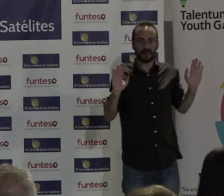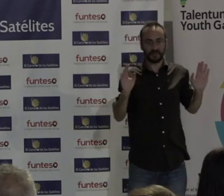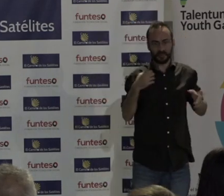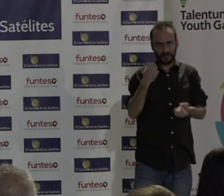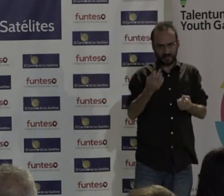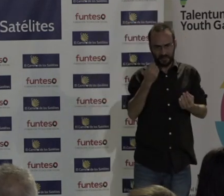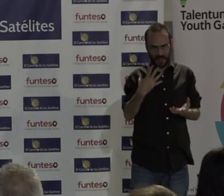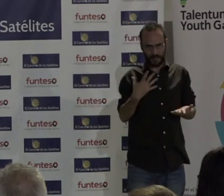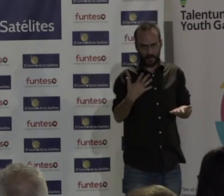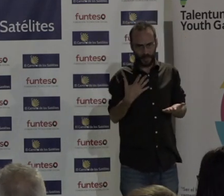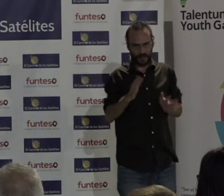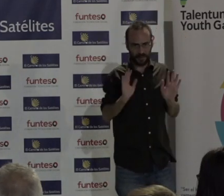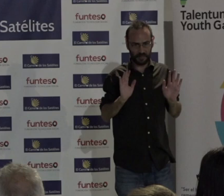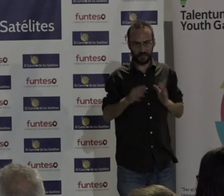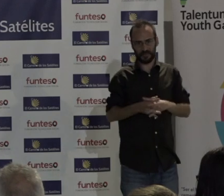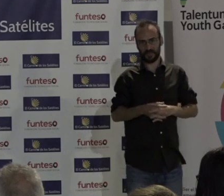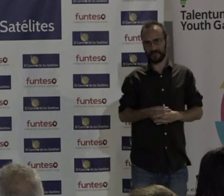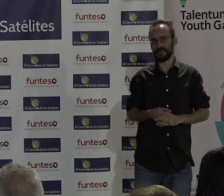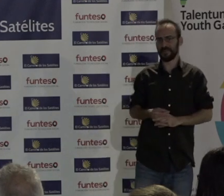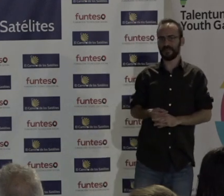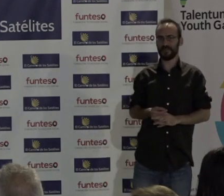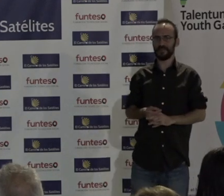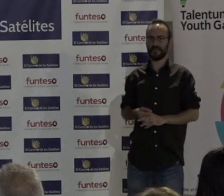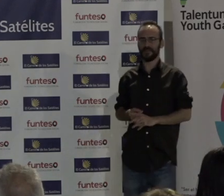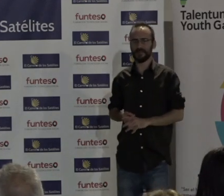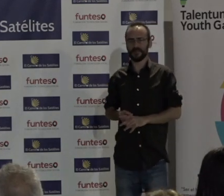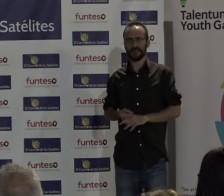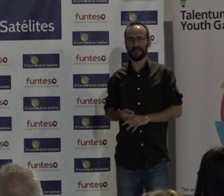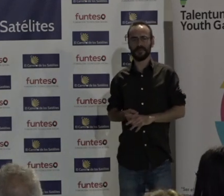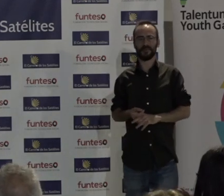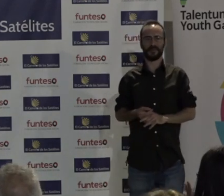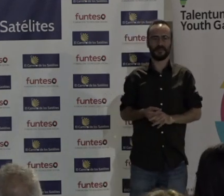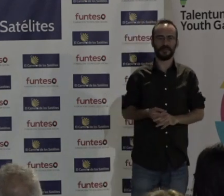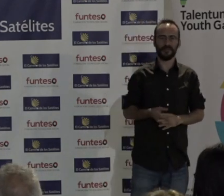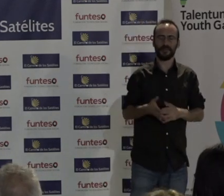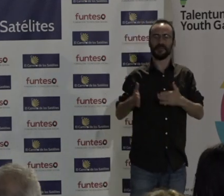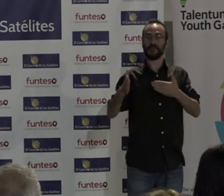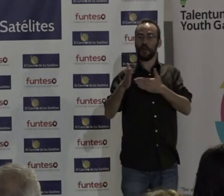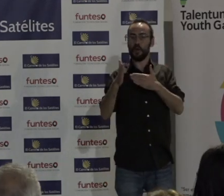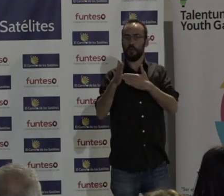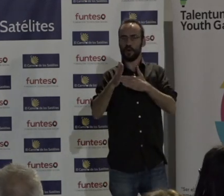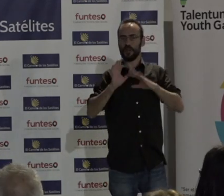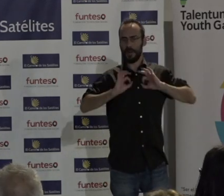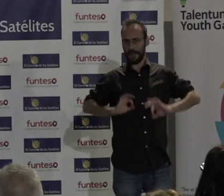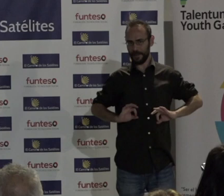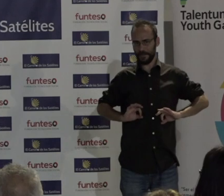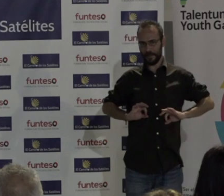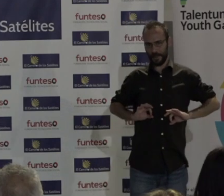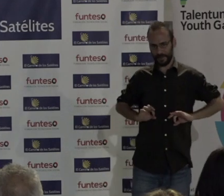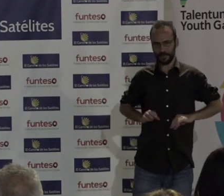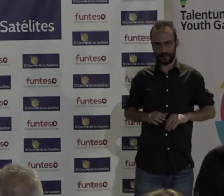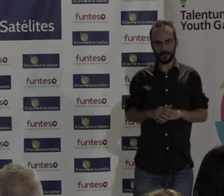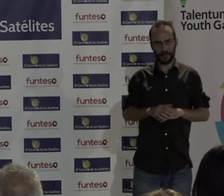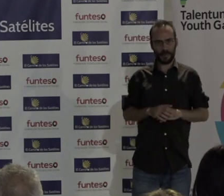sentido a Puerto Marín. Claro, el nombre, Puerto Marín. Qué nombre más extraño en el interior de Lugo que haga mención